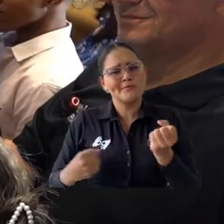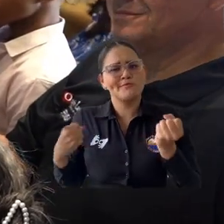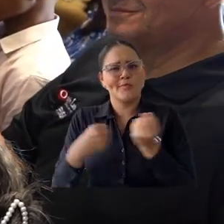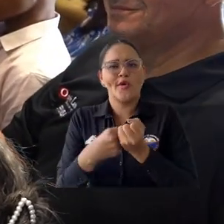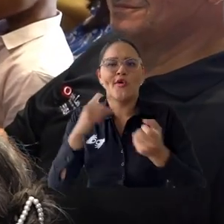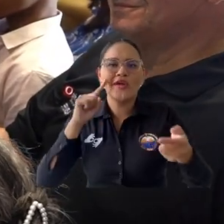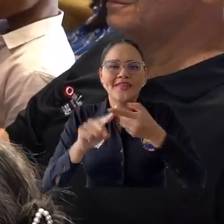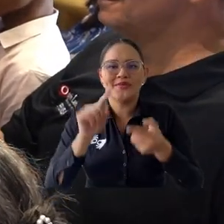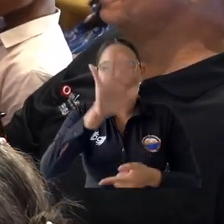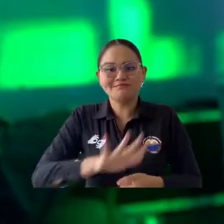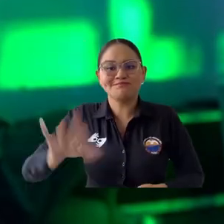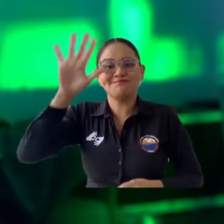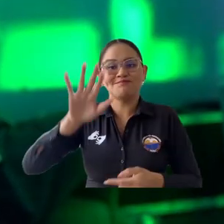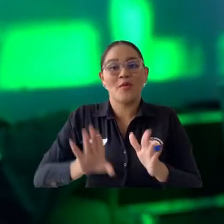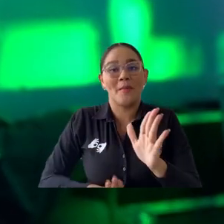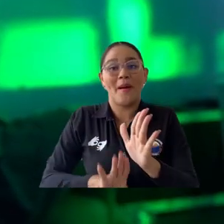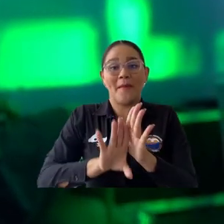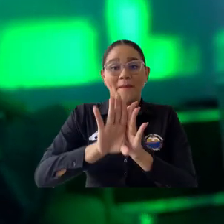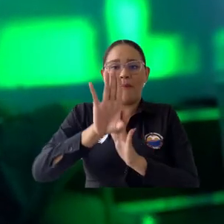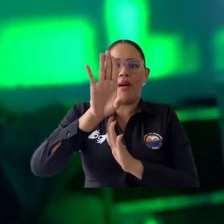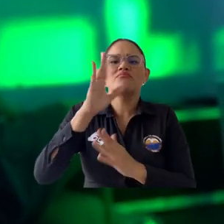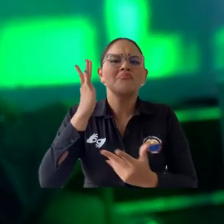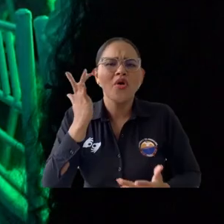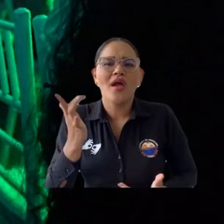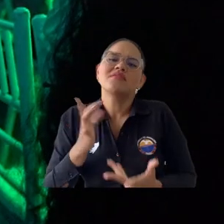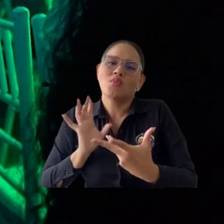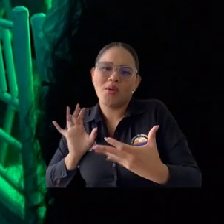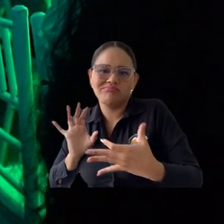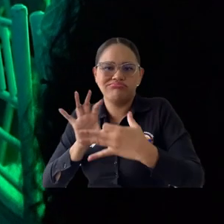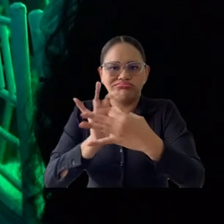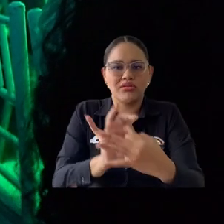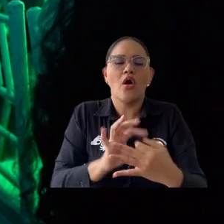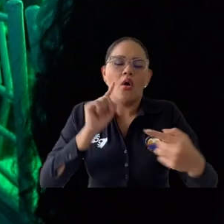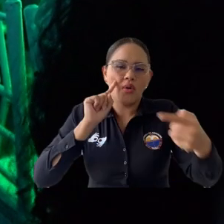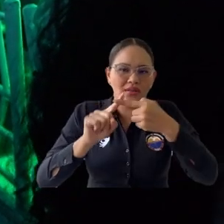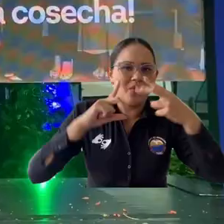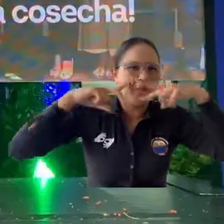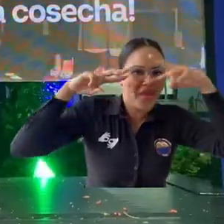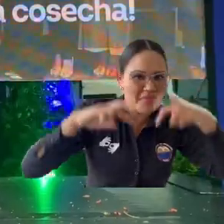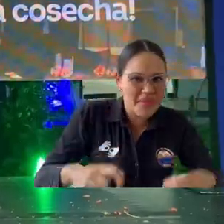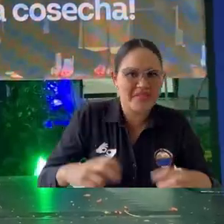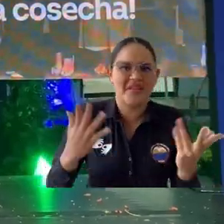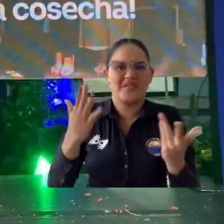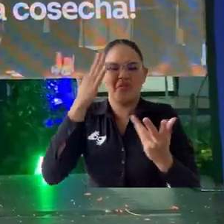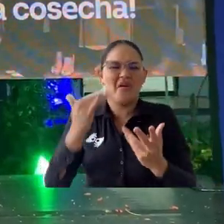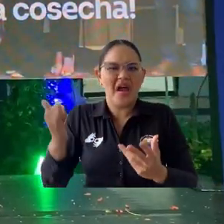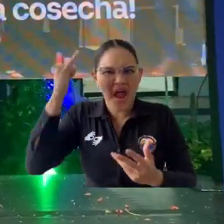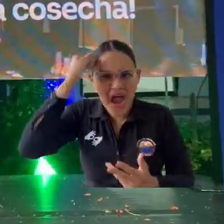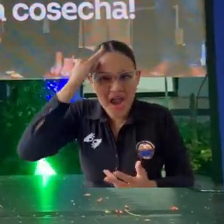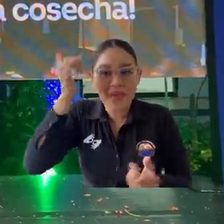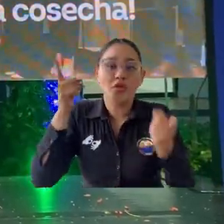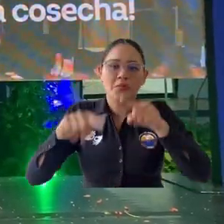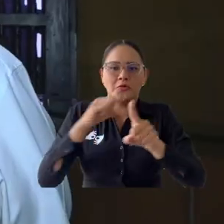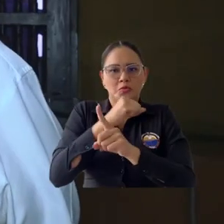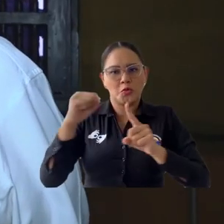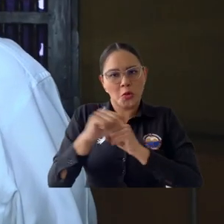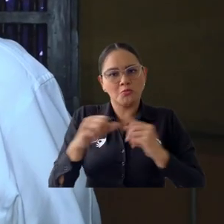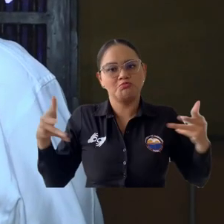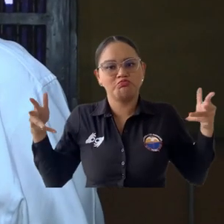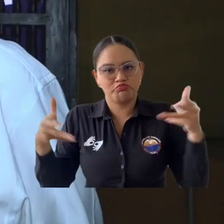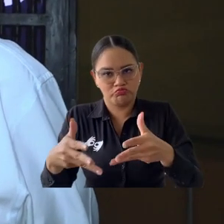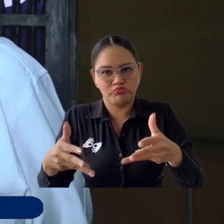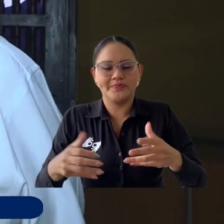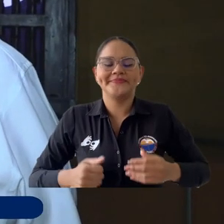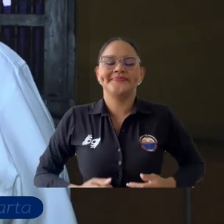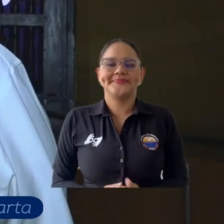de su siembra en el territorio al articularse a sus procesos académicos, investigativos y de extensión y proyección social. Muy